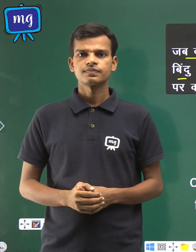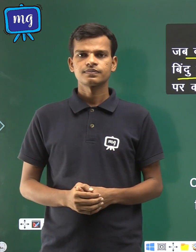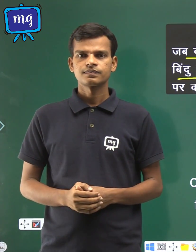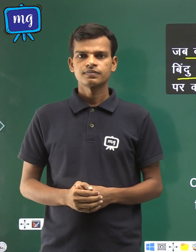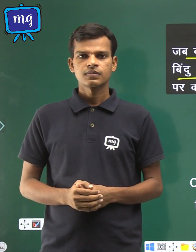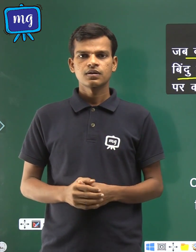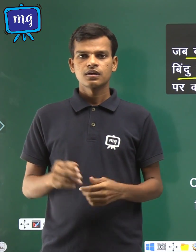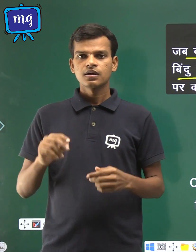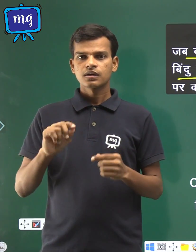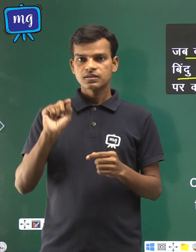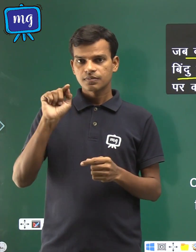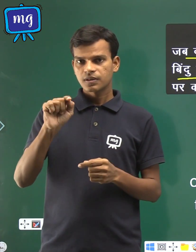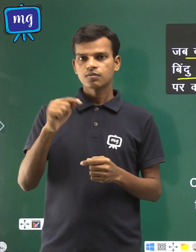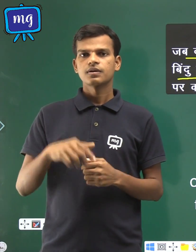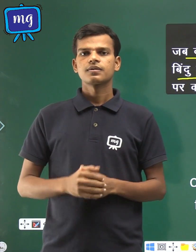किसी बिंदु पर